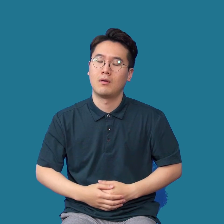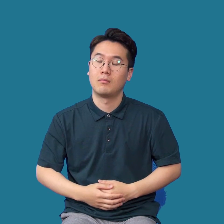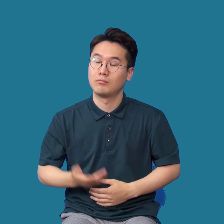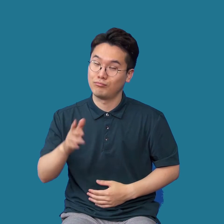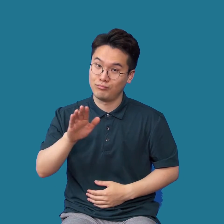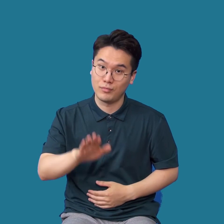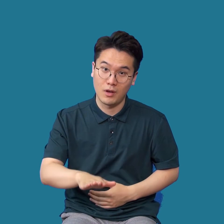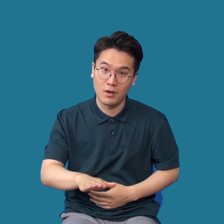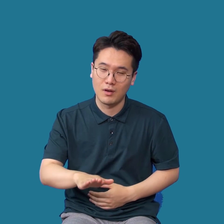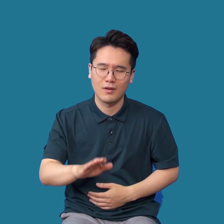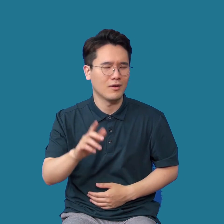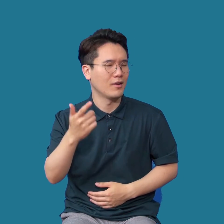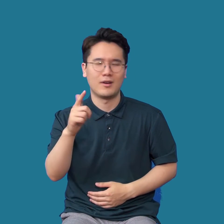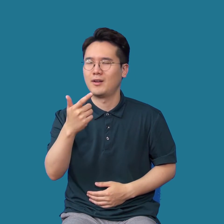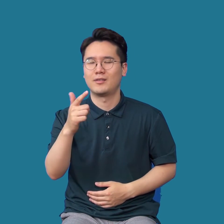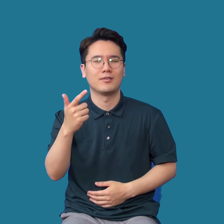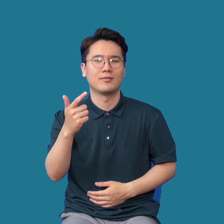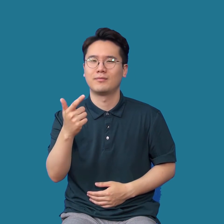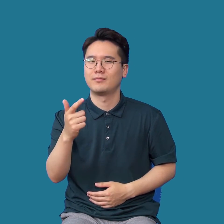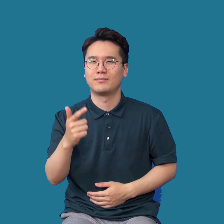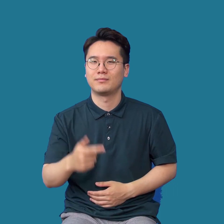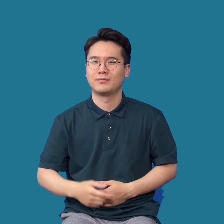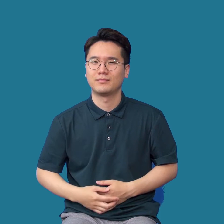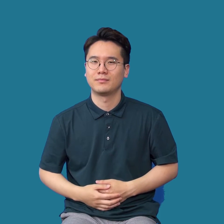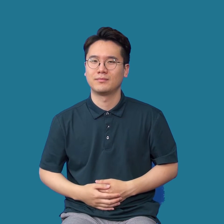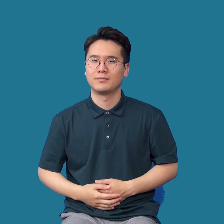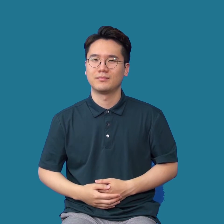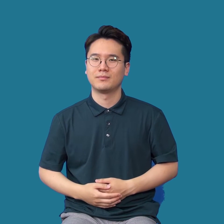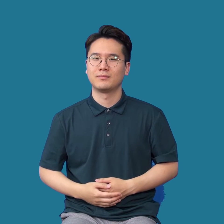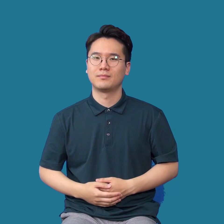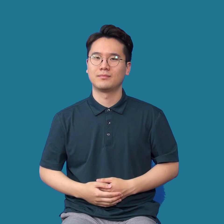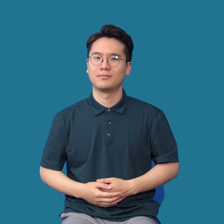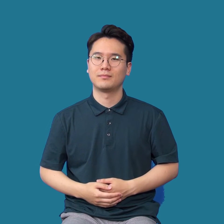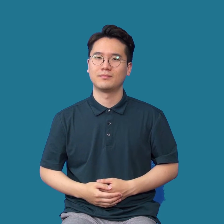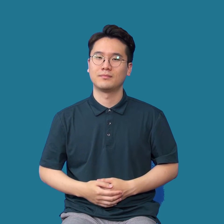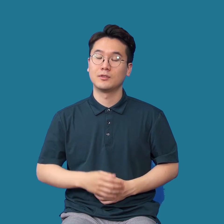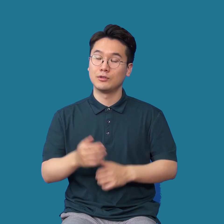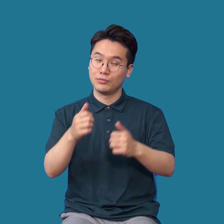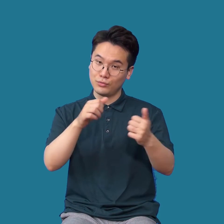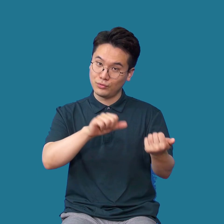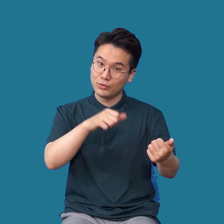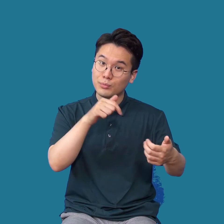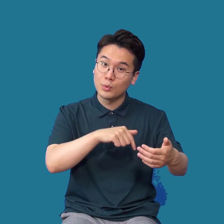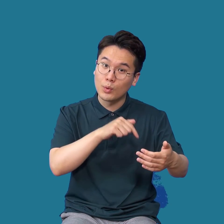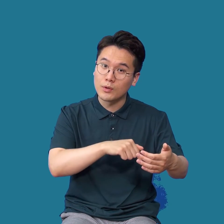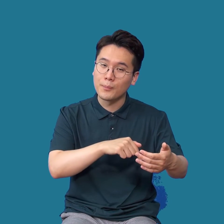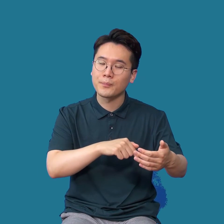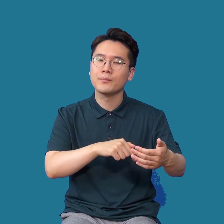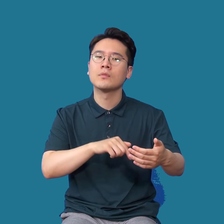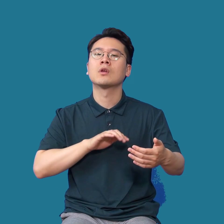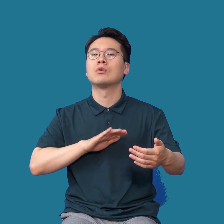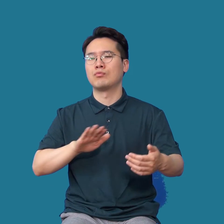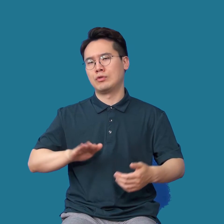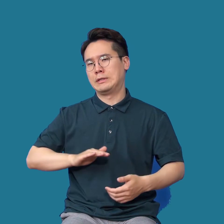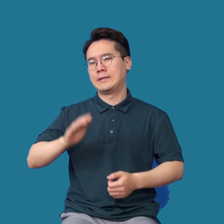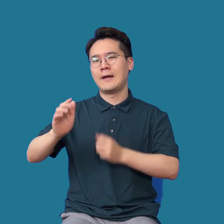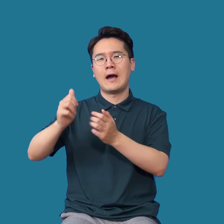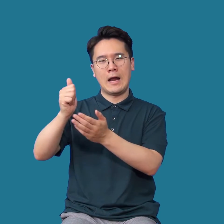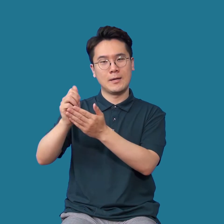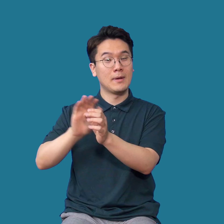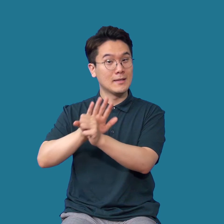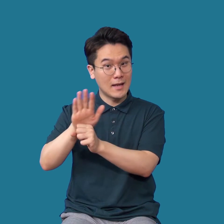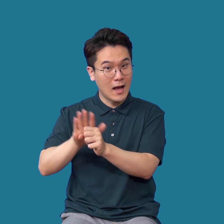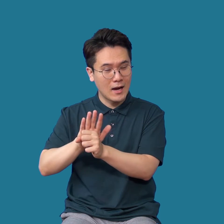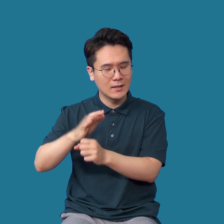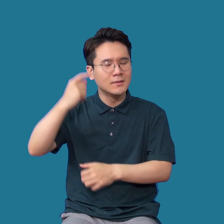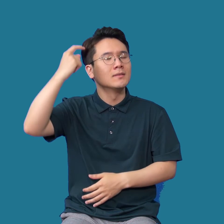그런데 로마서 말씀은 그게 아니라고 말씀합니다. 죽음 속에서도 우리는 하나님의 사랑을 느낄 수